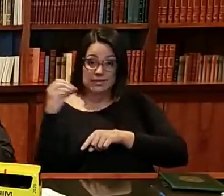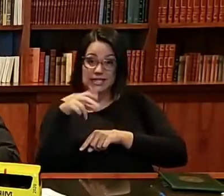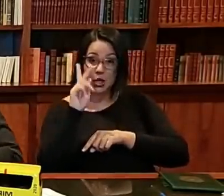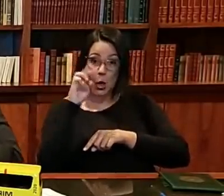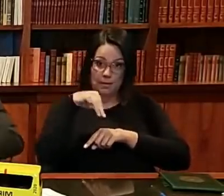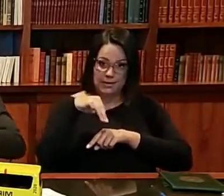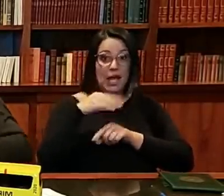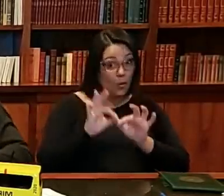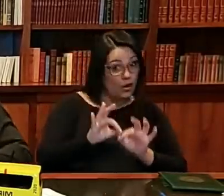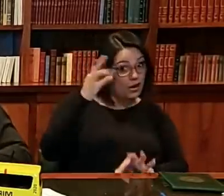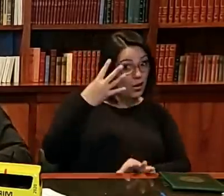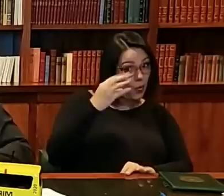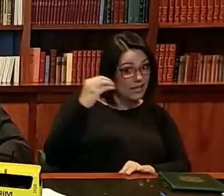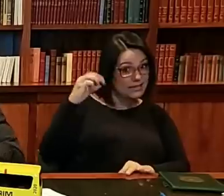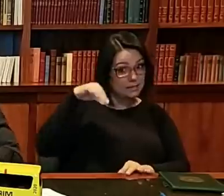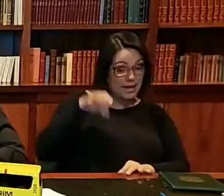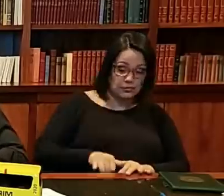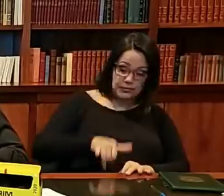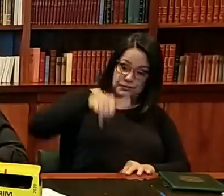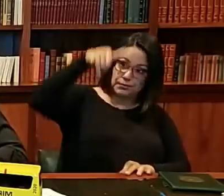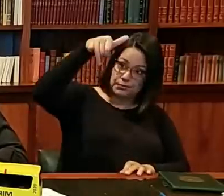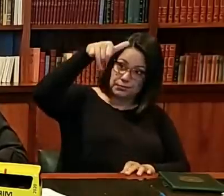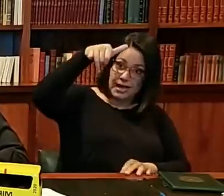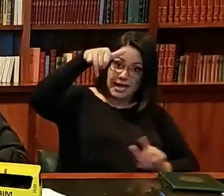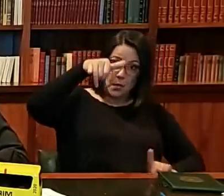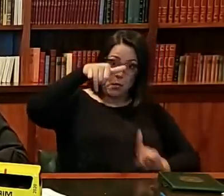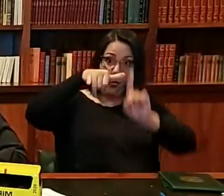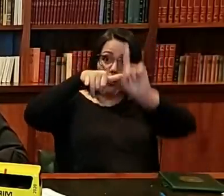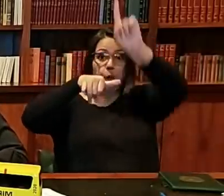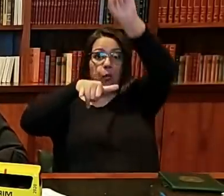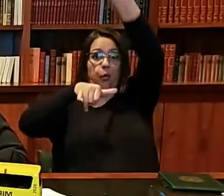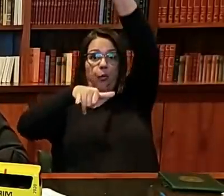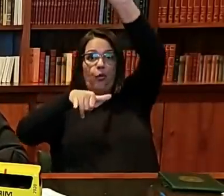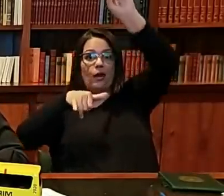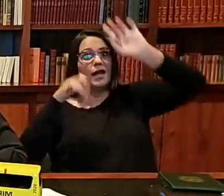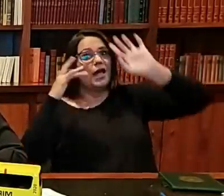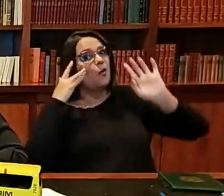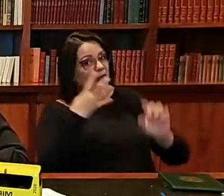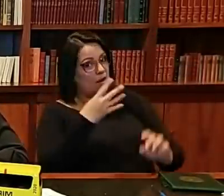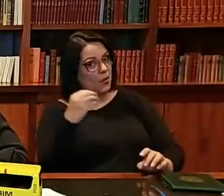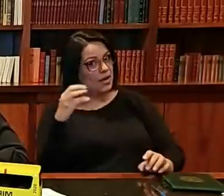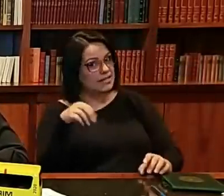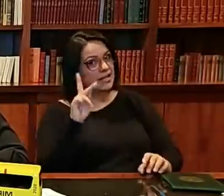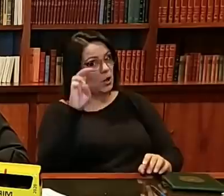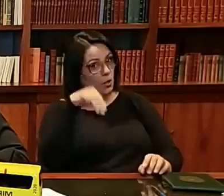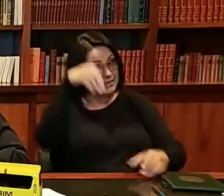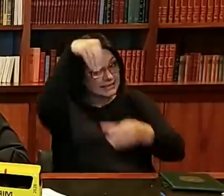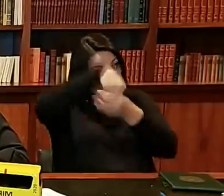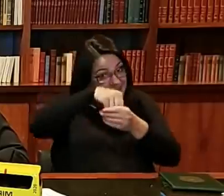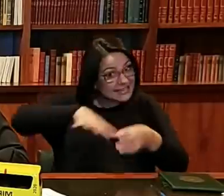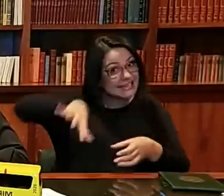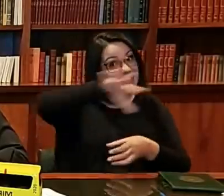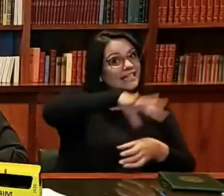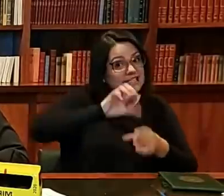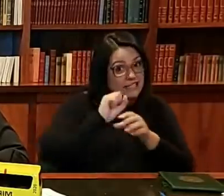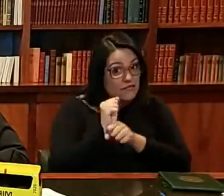se a gente cai, se a gente cair de lá, alguém tem, quem tem mais chance de safar? Eu acho que é 400 quilômetros. Enquanto tá dentro da espaçonave, 400 quilômetros.